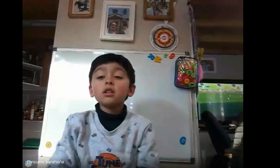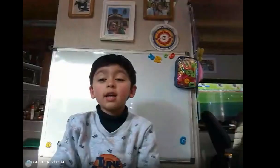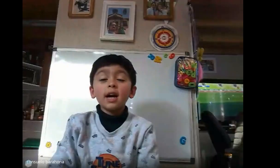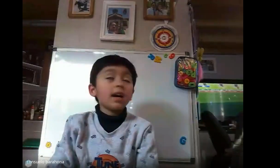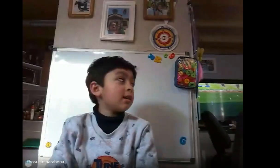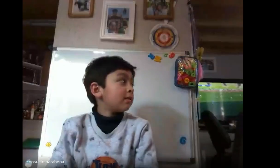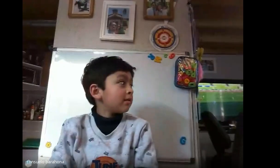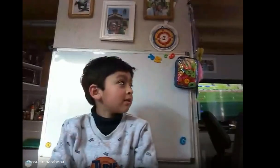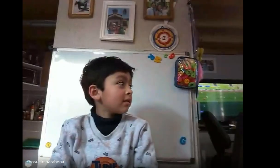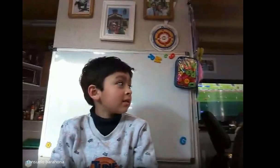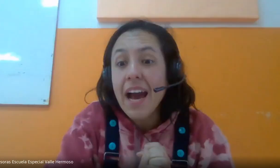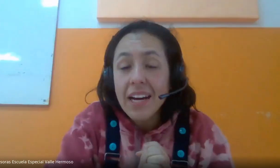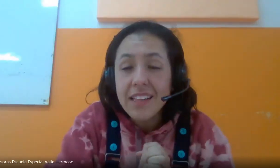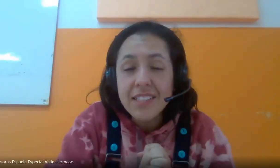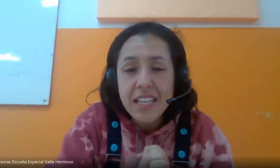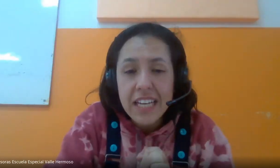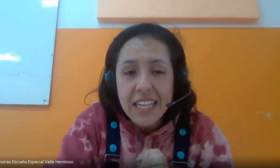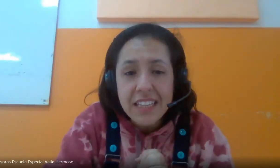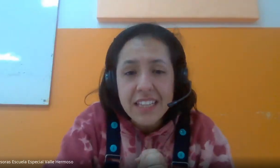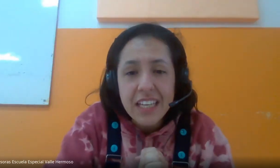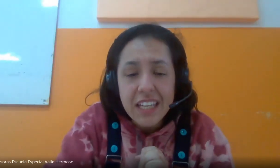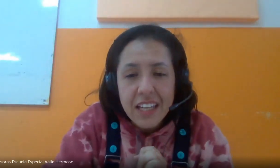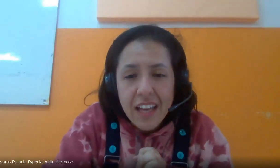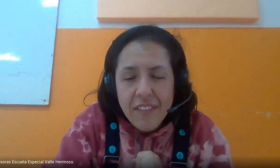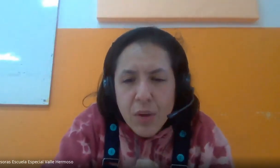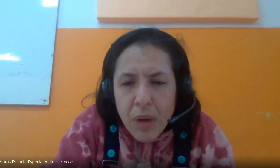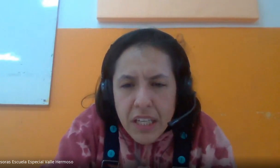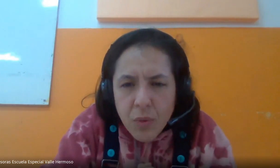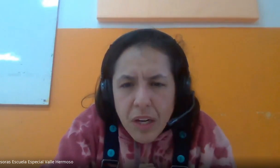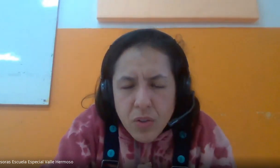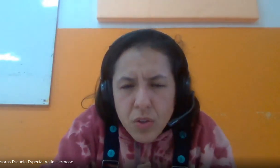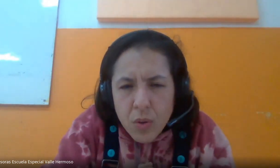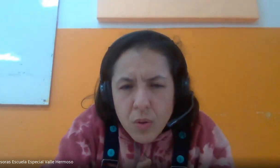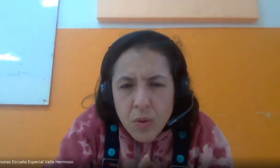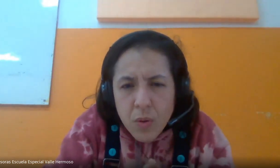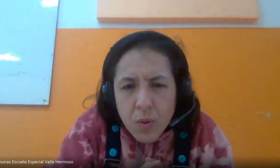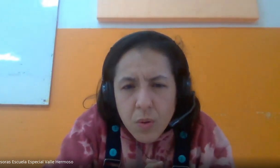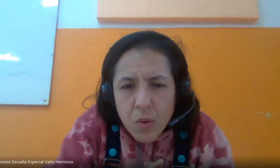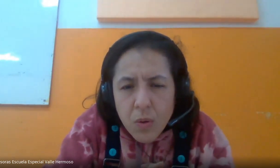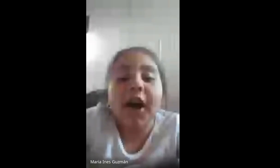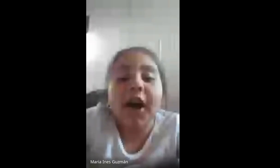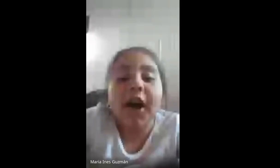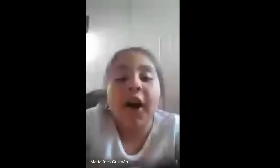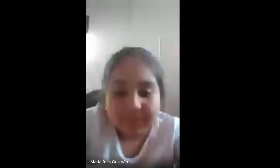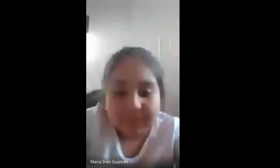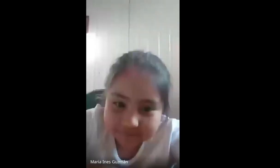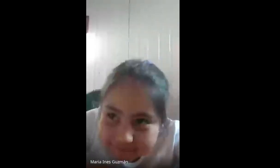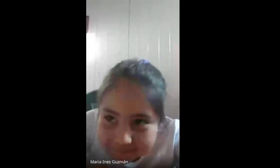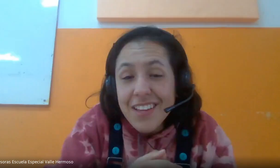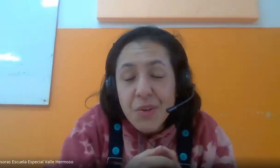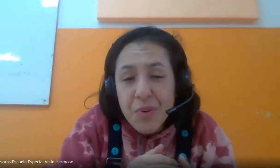carta. La carta, excelente. A ver, Joaquín, ¿cuál otro? La radio. La radio, muy